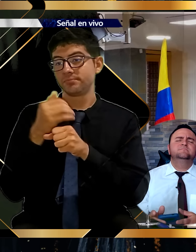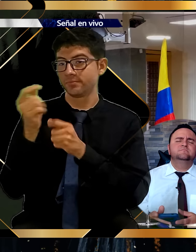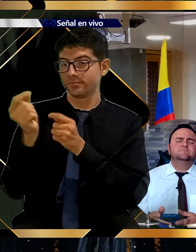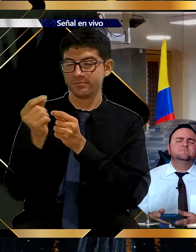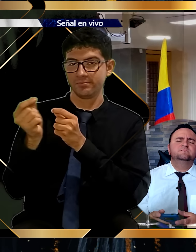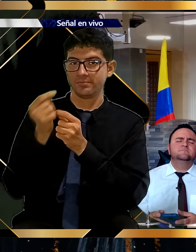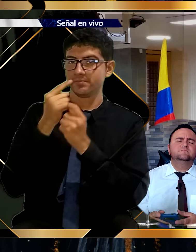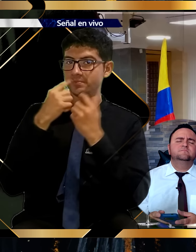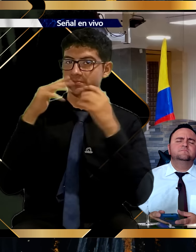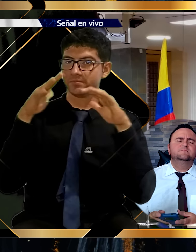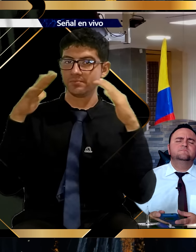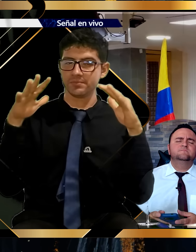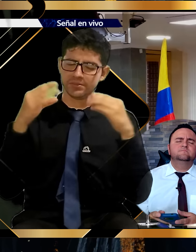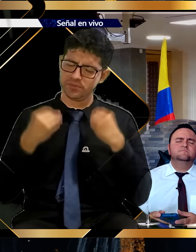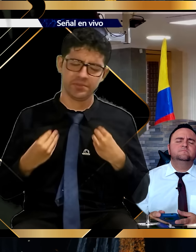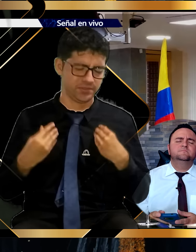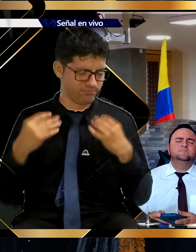Bien vivido en Cristo.